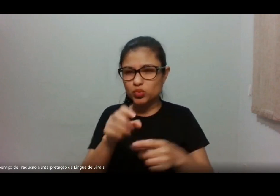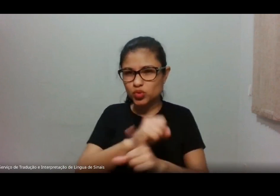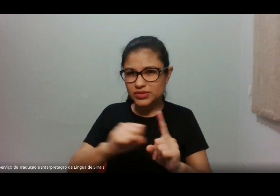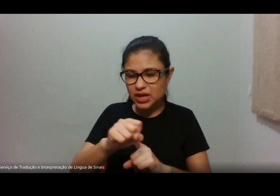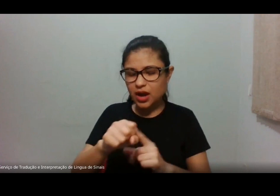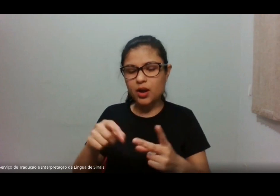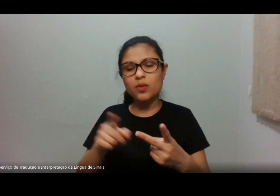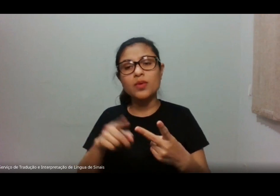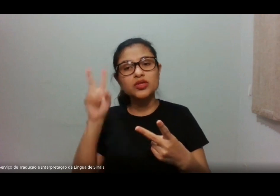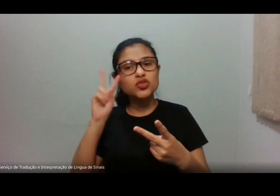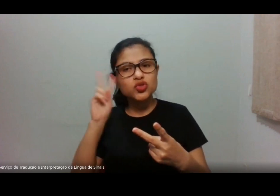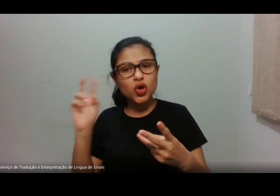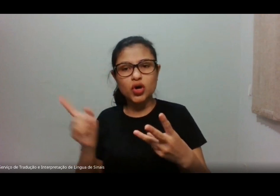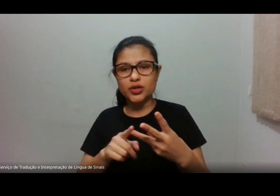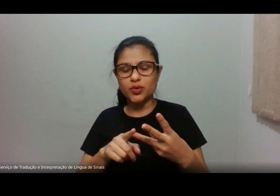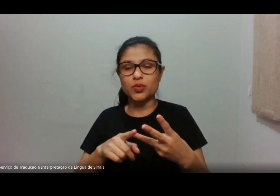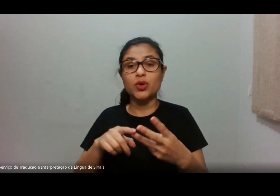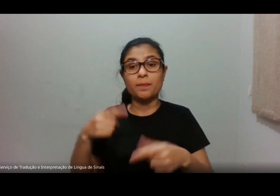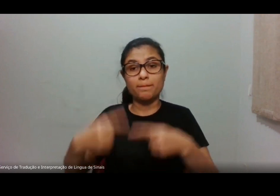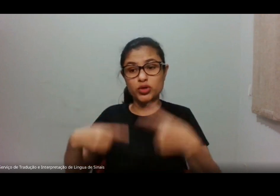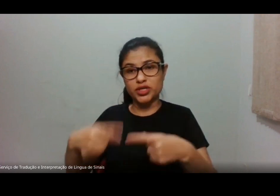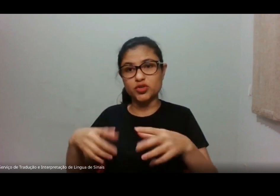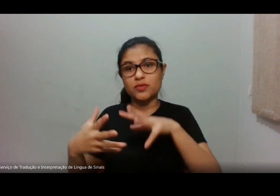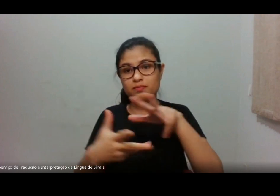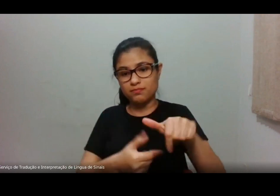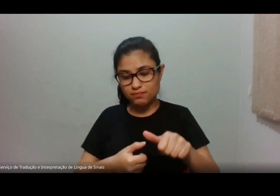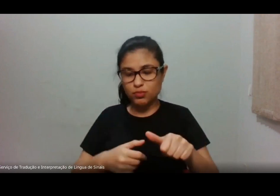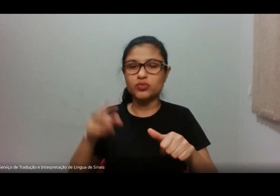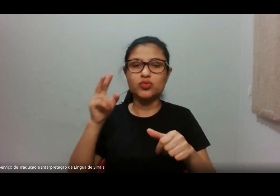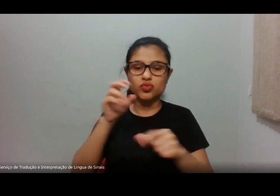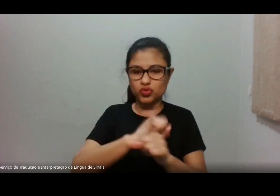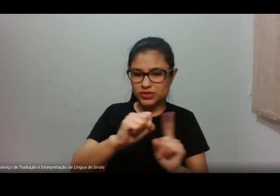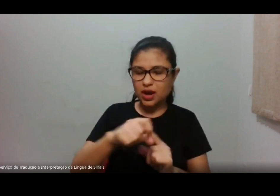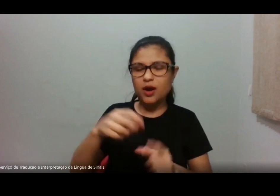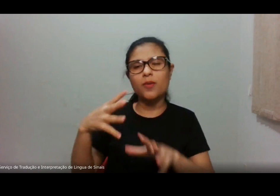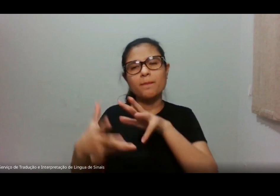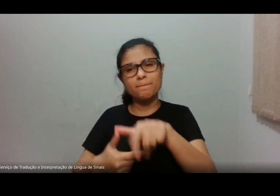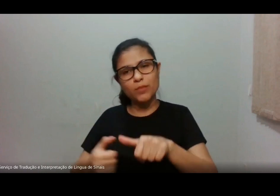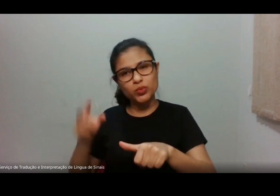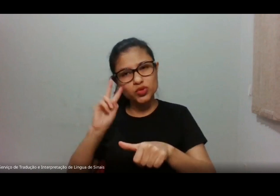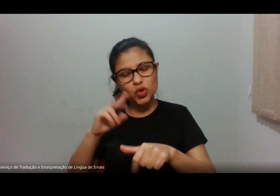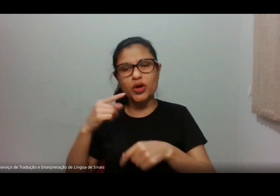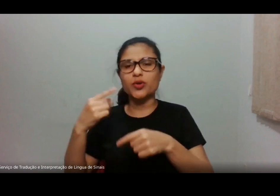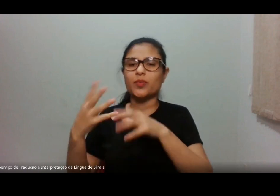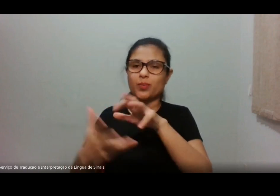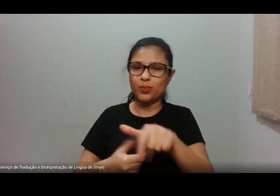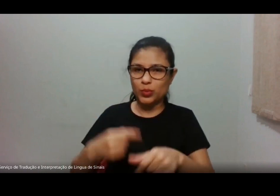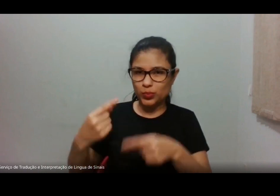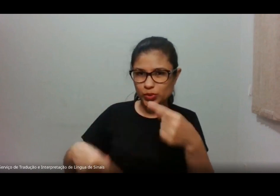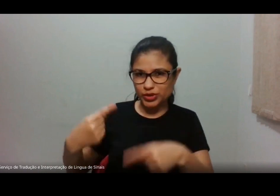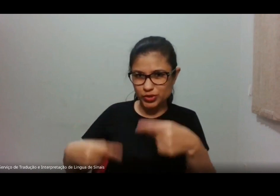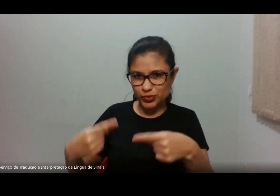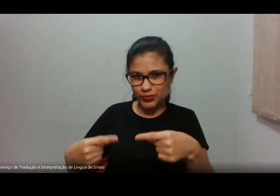social, histórico, político, né, que envolve o narrador. O mundo